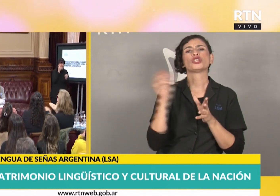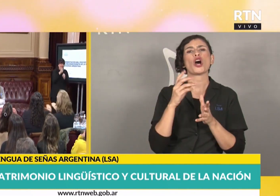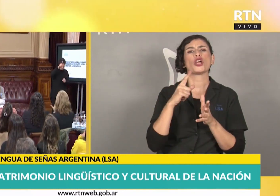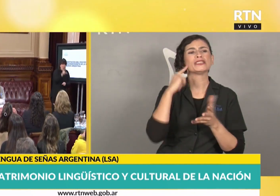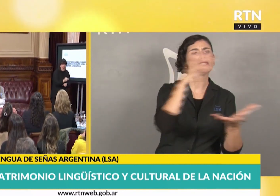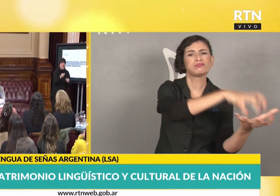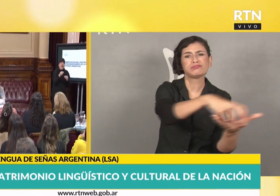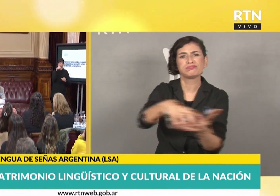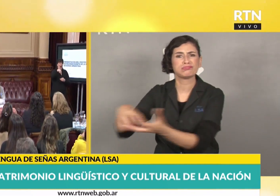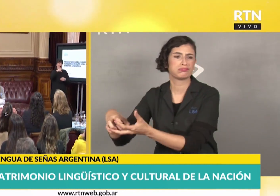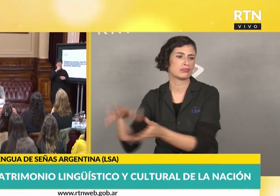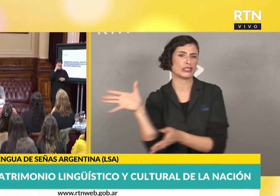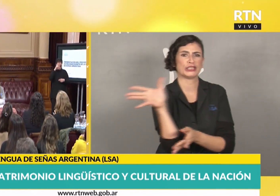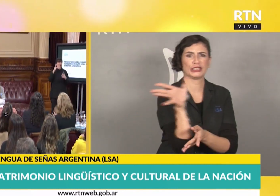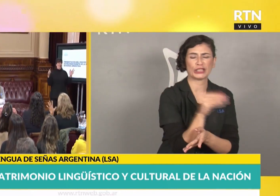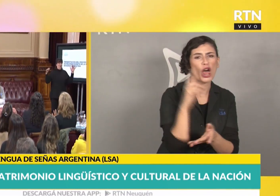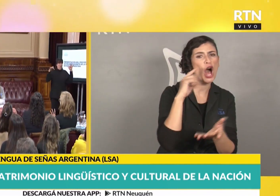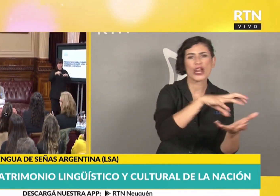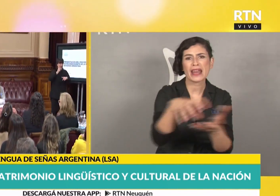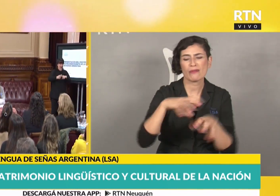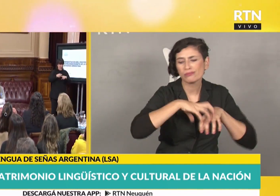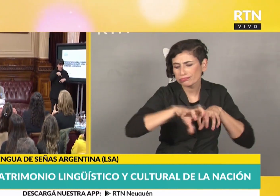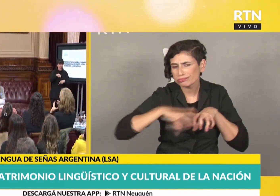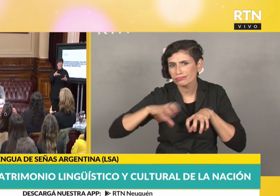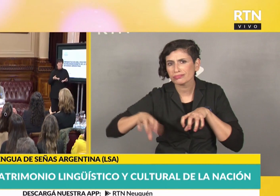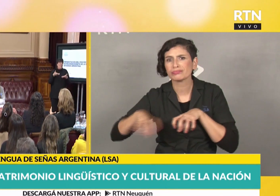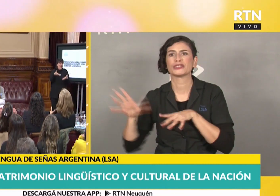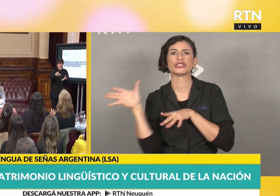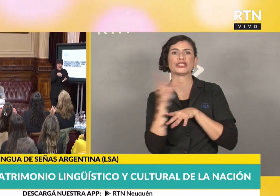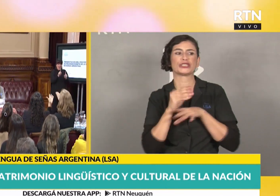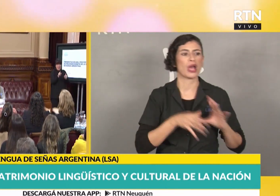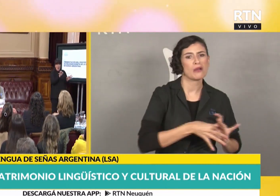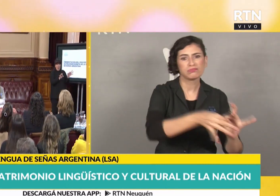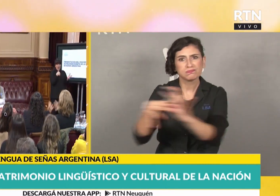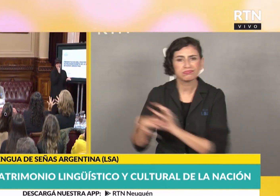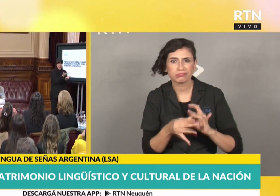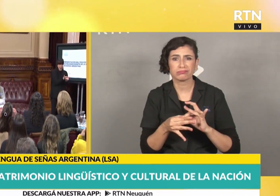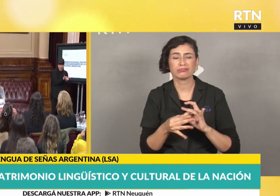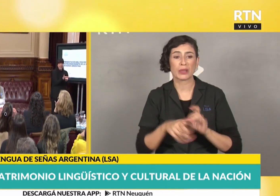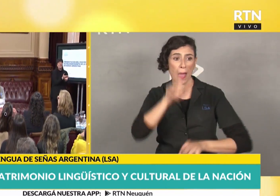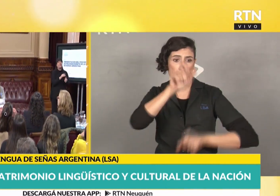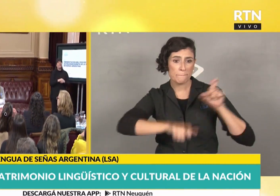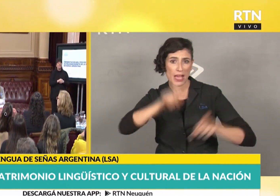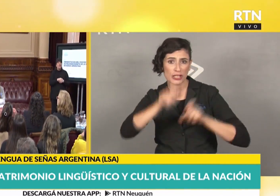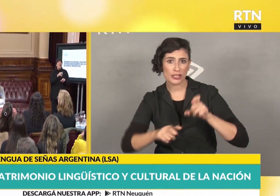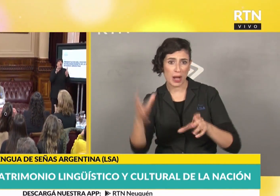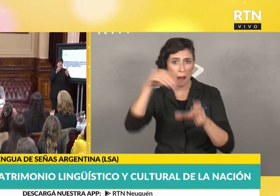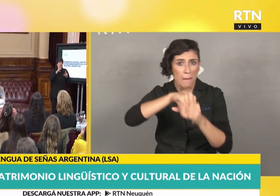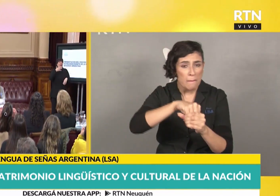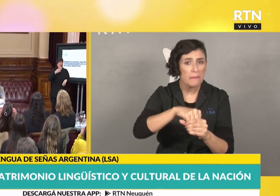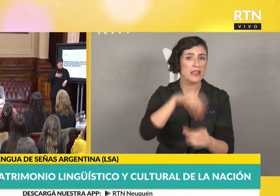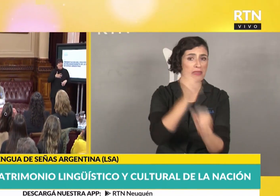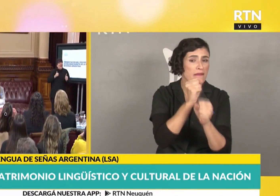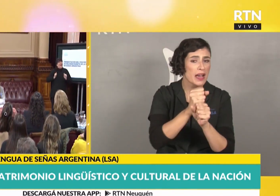de legítima consulta sobre las LSA aquellas organizaciones constituidas íntegramente por personas sordas, que